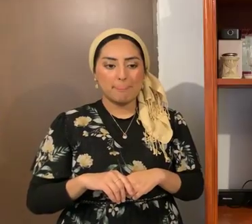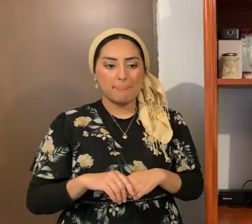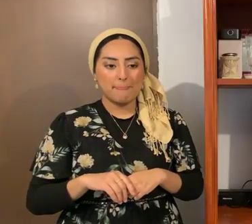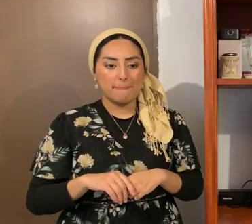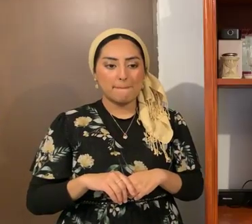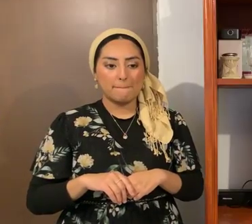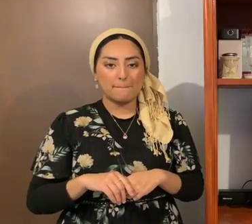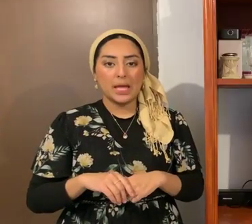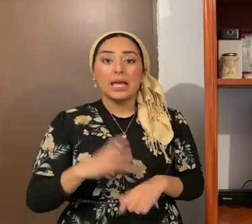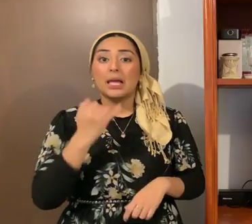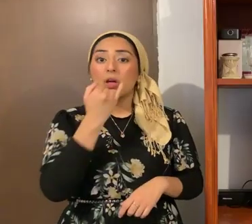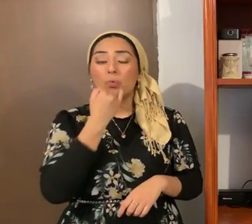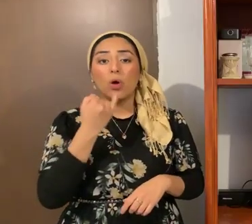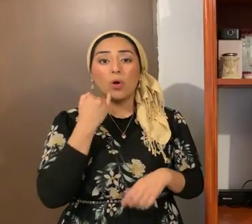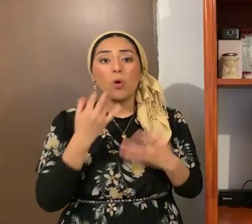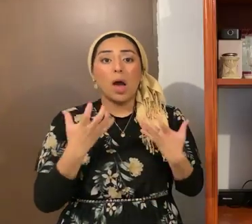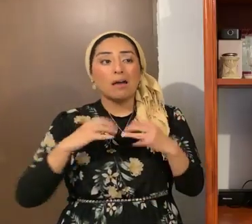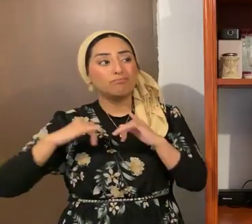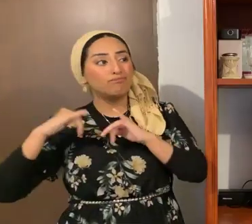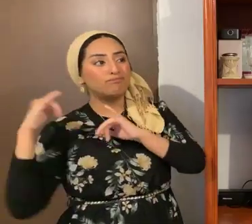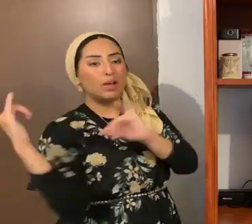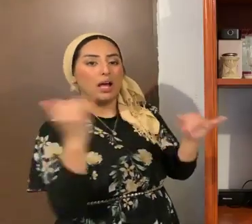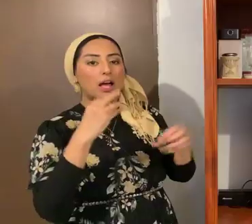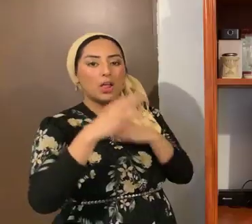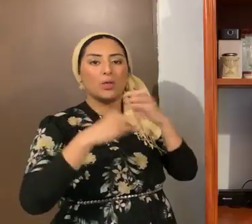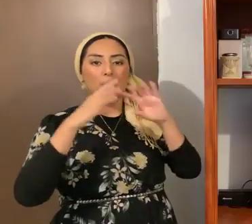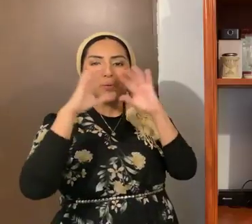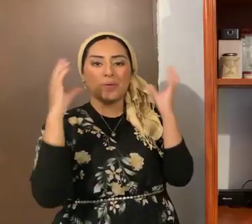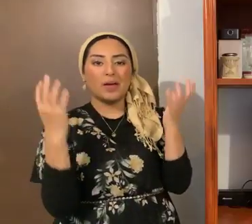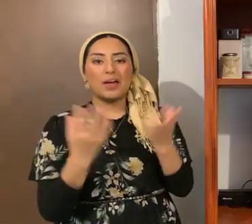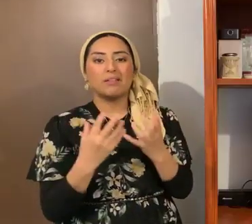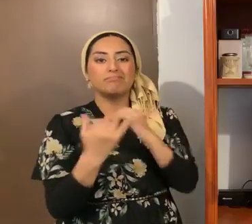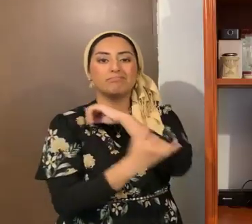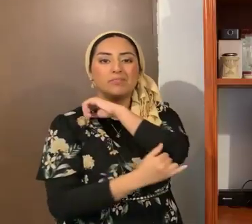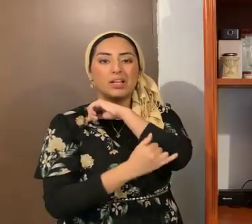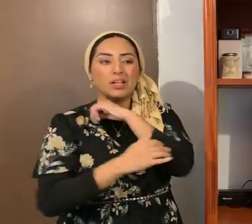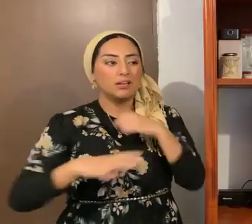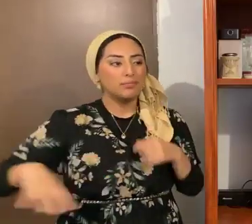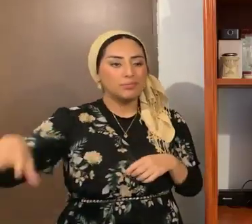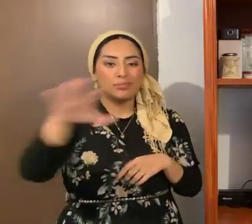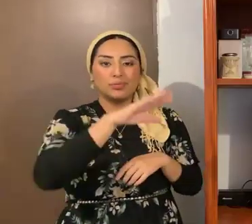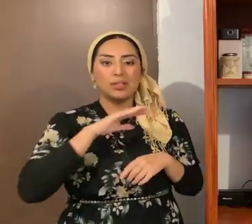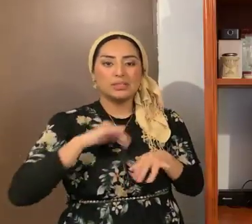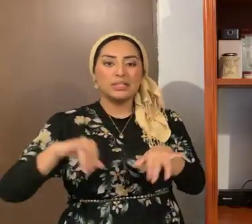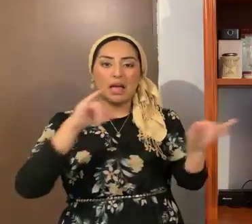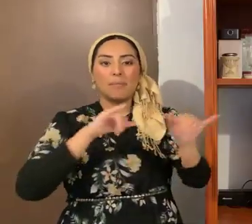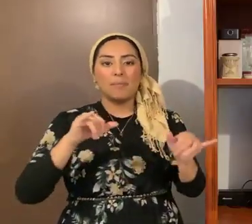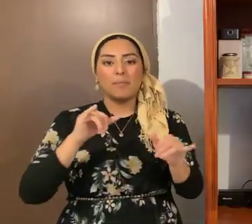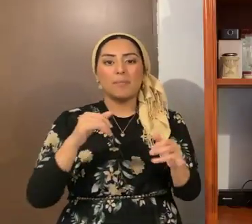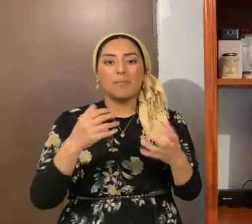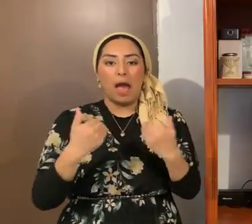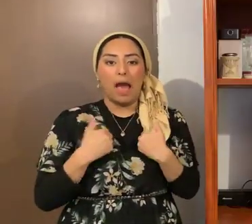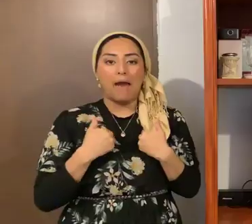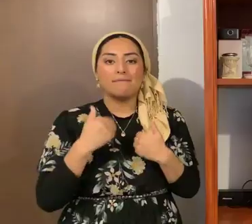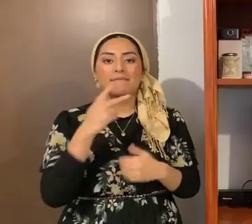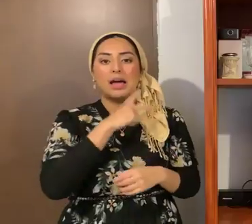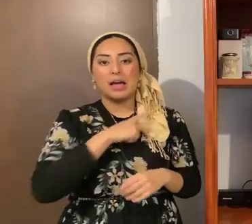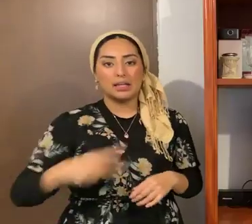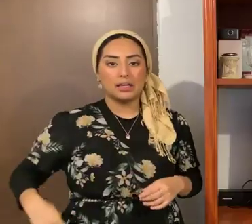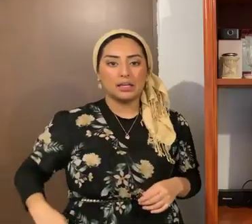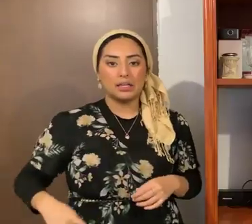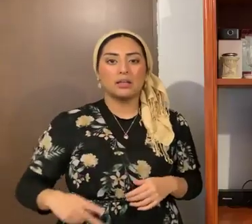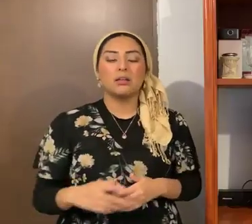ser como todas las naciones. Para ser como todas las naciones.